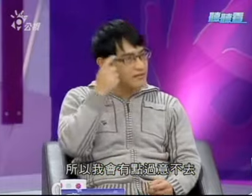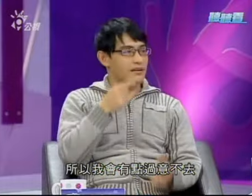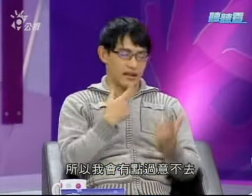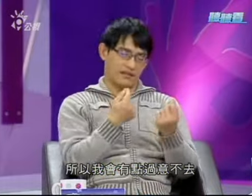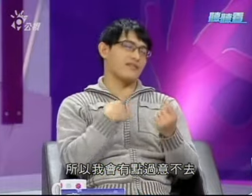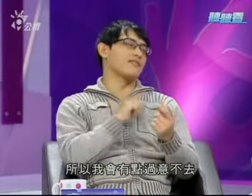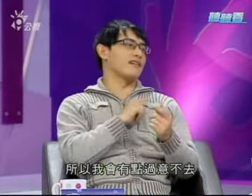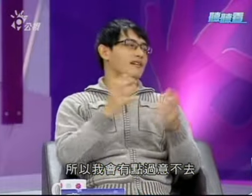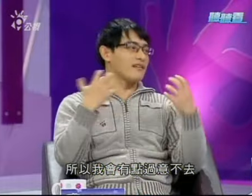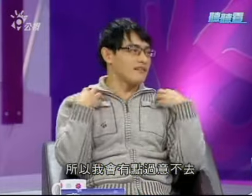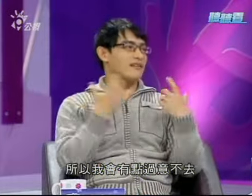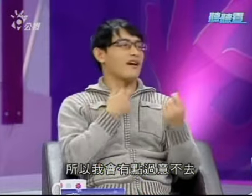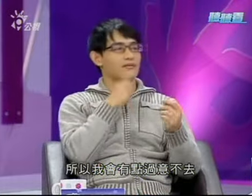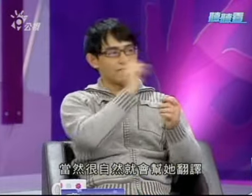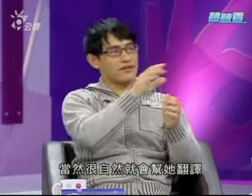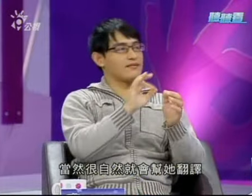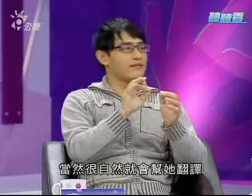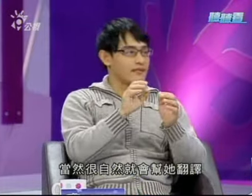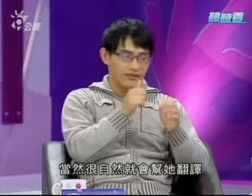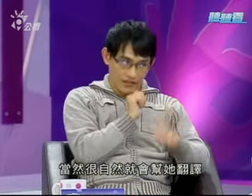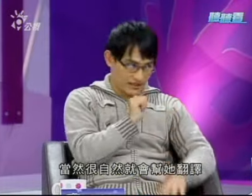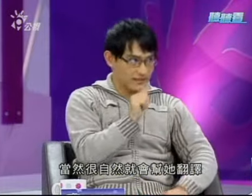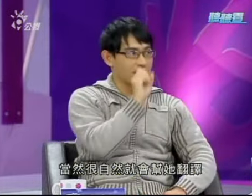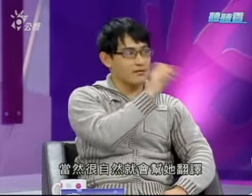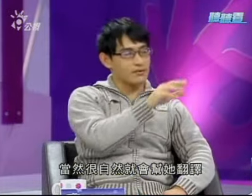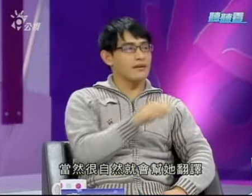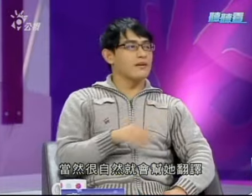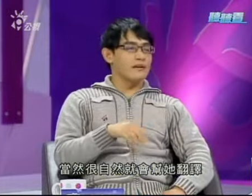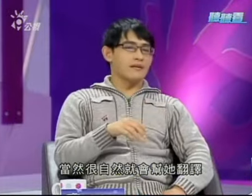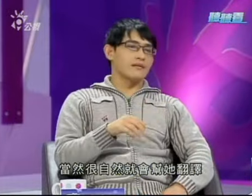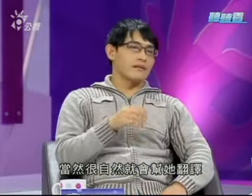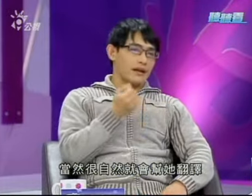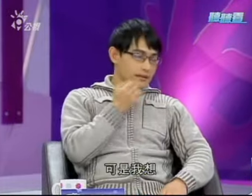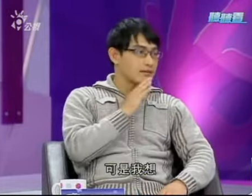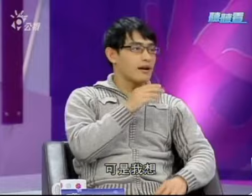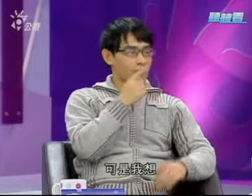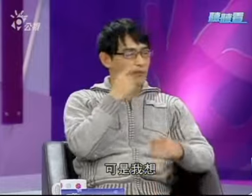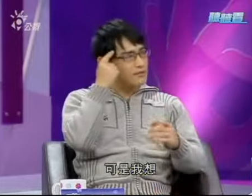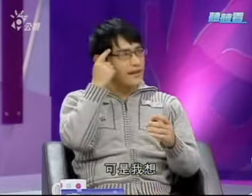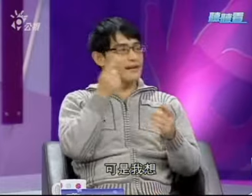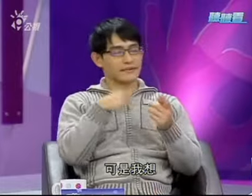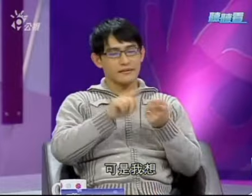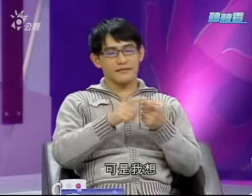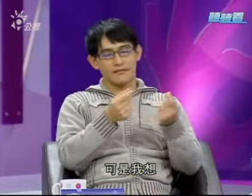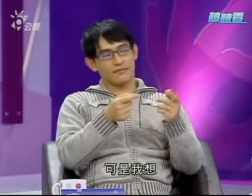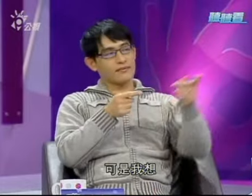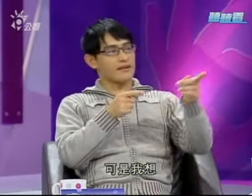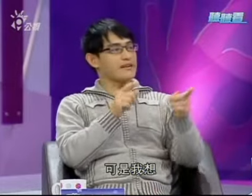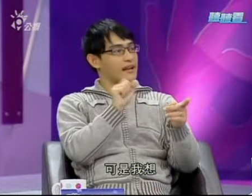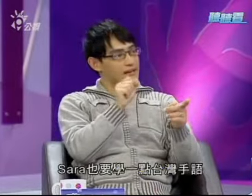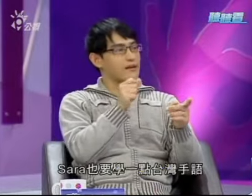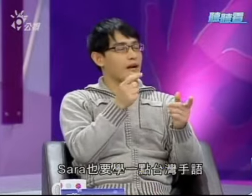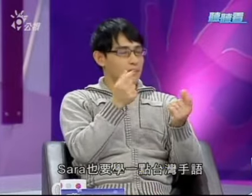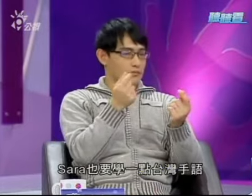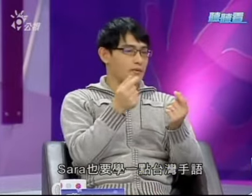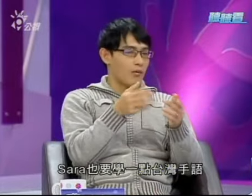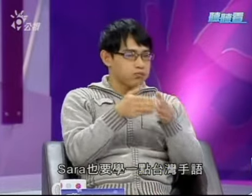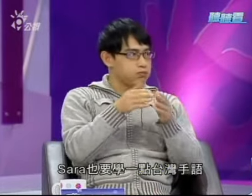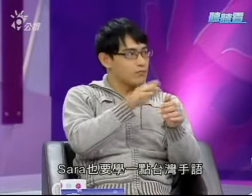过意不去当然很自然就会帮她翻译可是我想啊Sara也要学